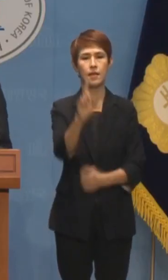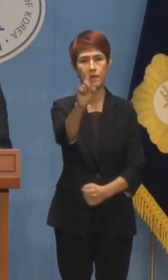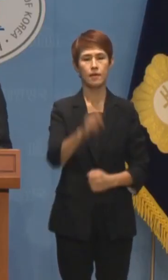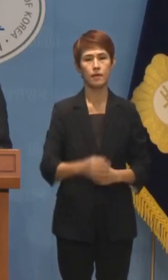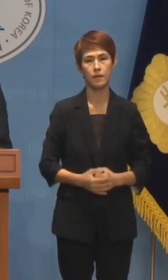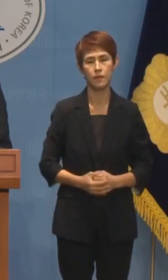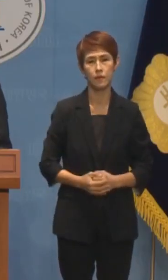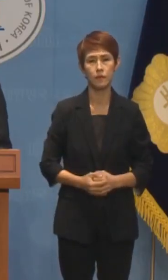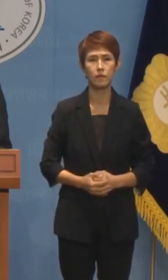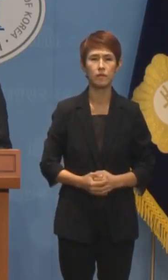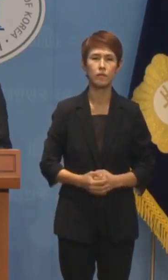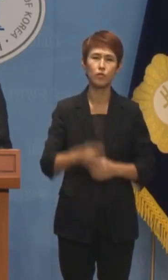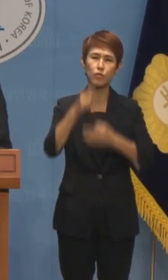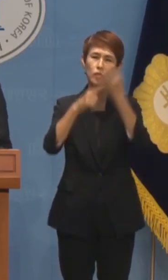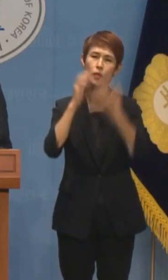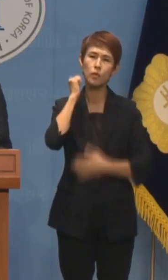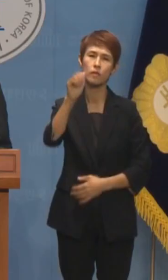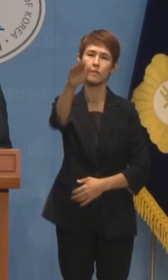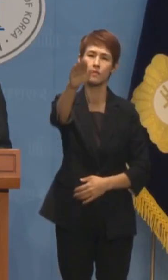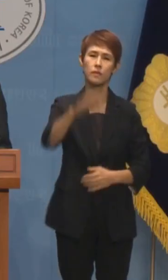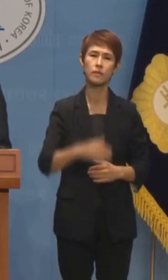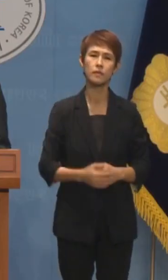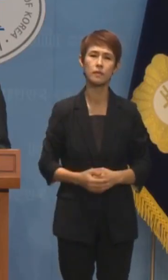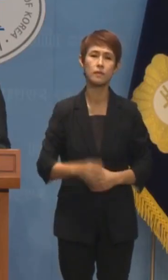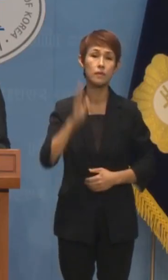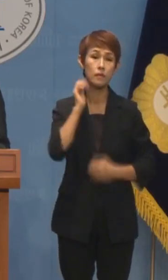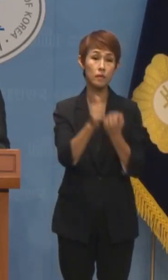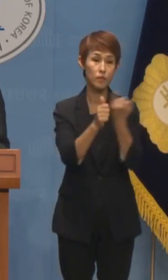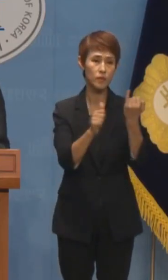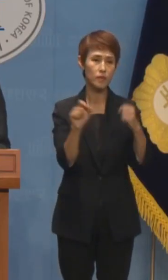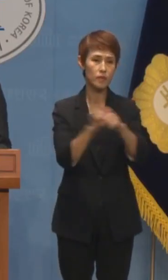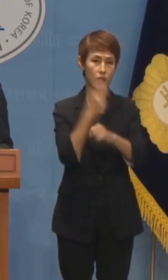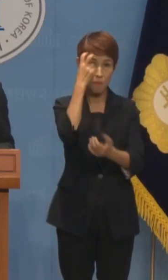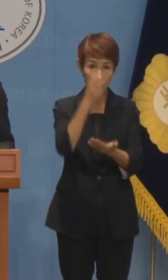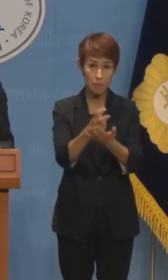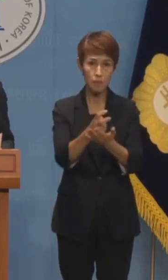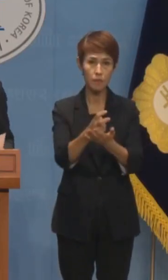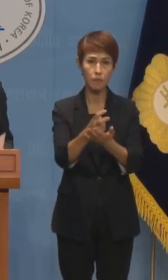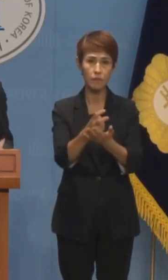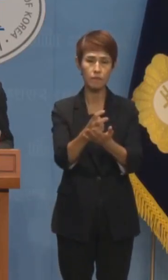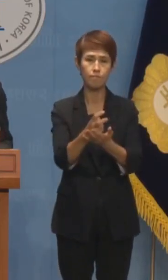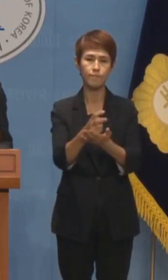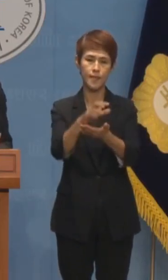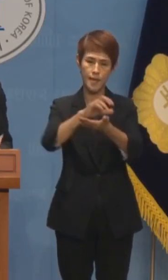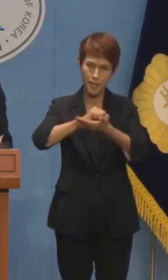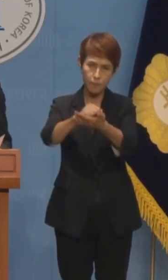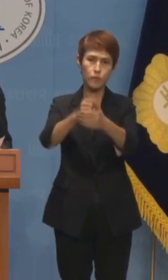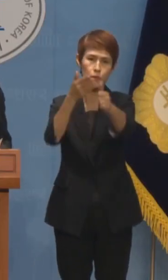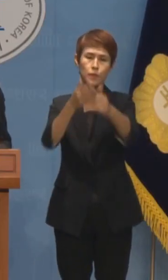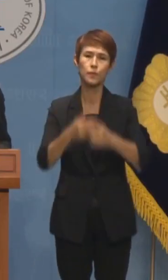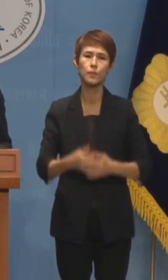윤석열 대통령은 당장 김건희 여사 특검법을 수용하십시오.